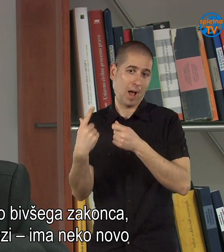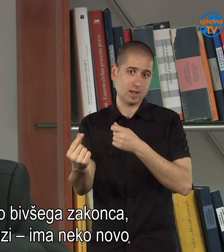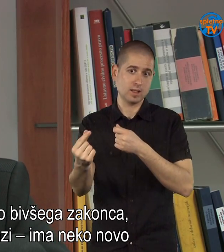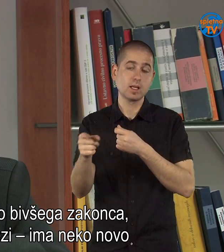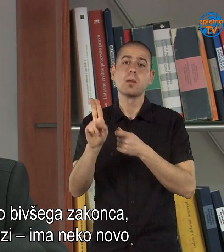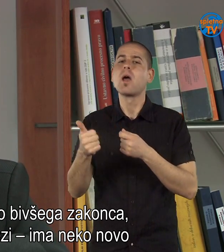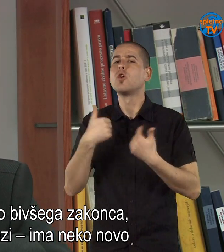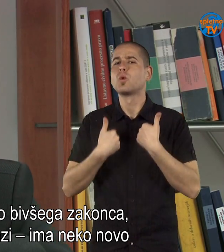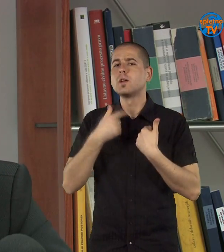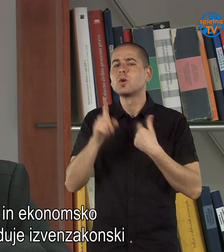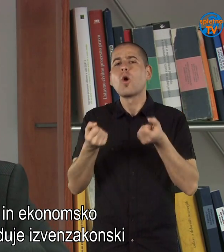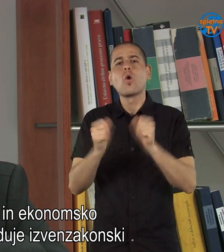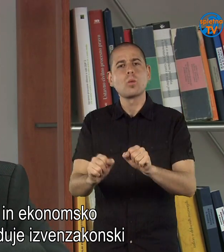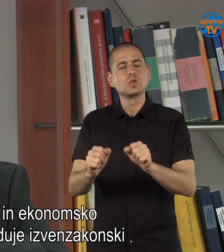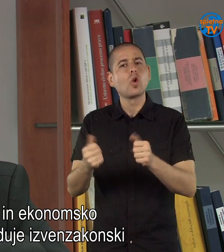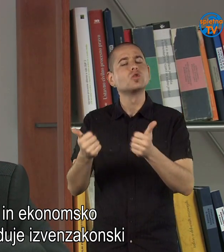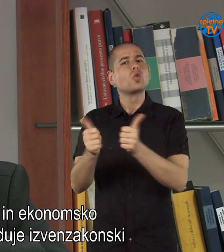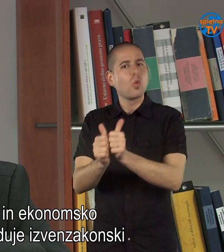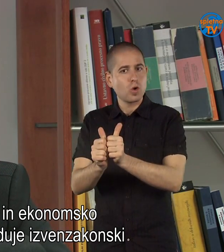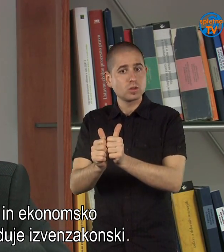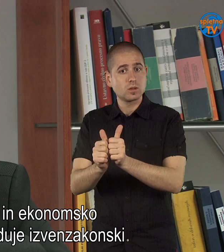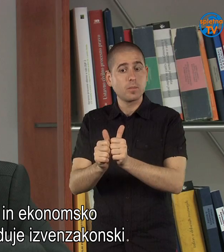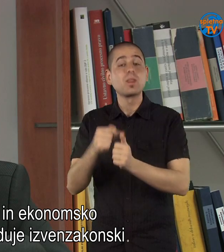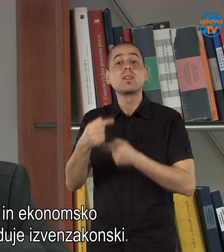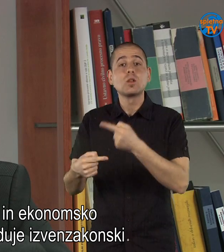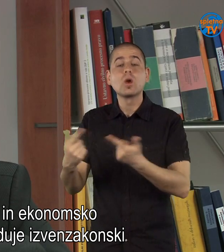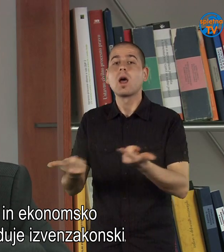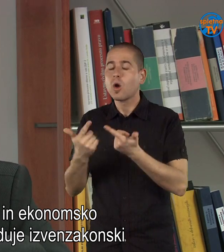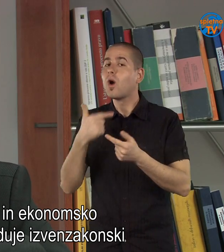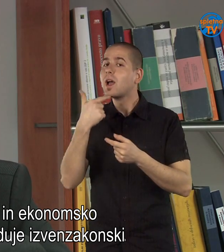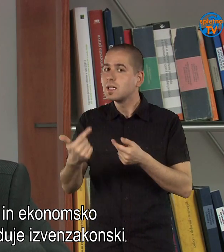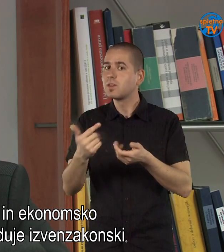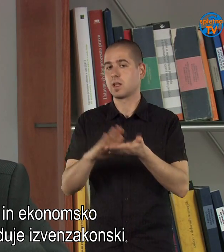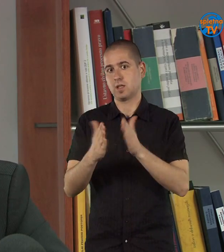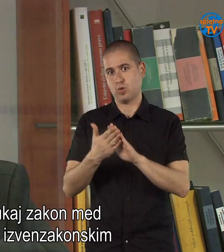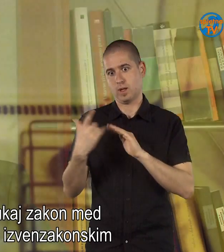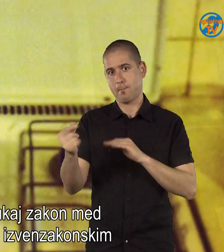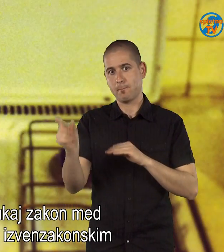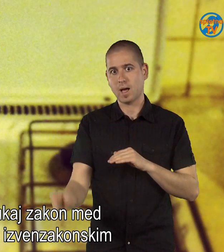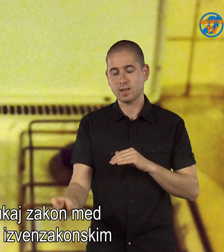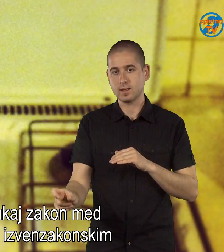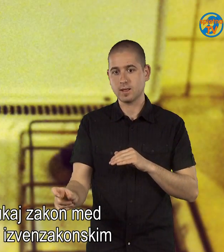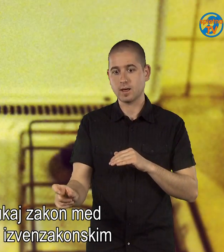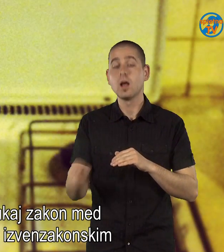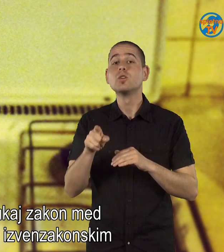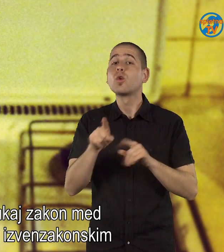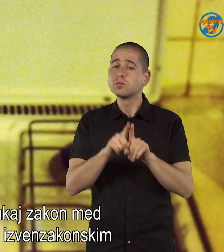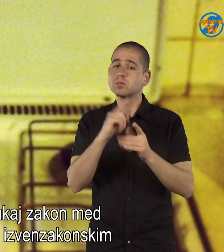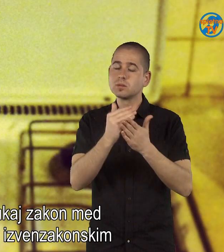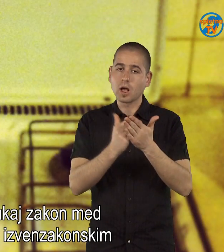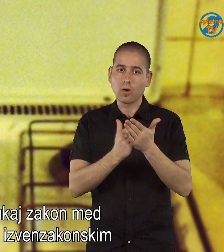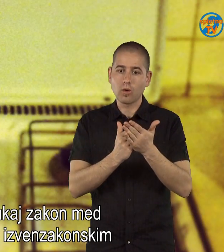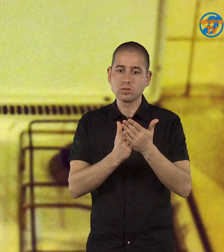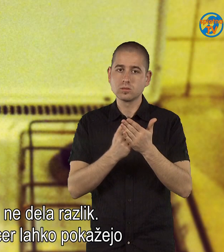neko življenjsko in ekonomsko skupnost, deduje lahko potem izvenzakonski partner. Tukaj zakon med zakoncem